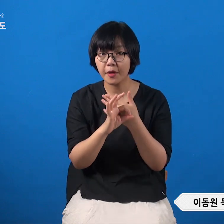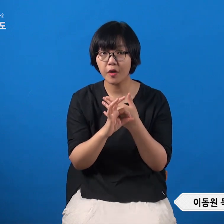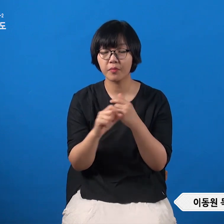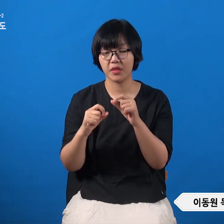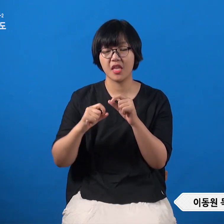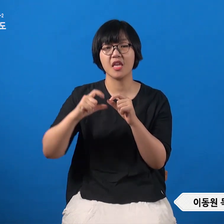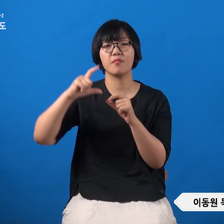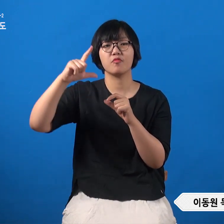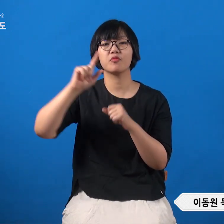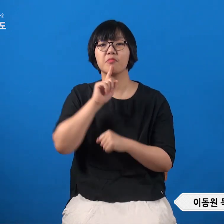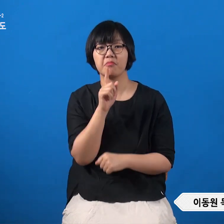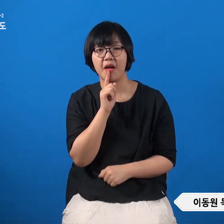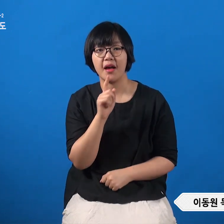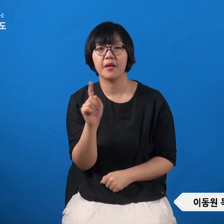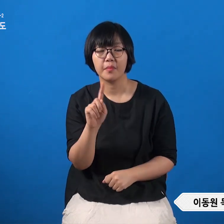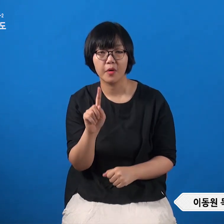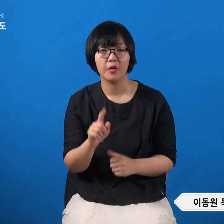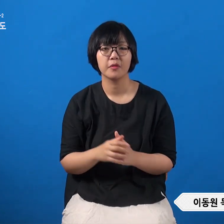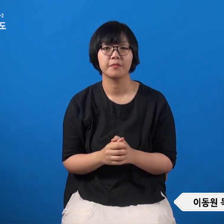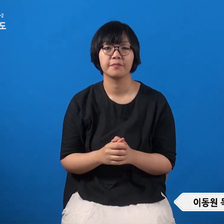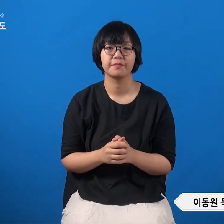이것을 영어로는